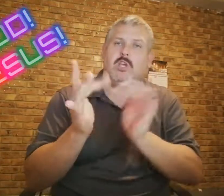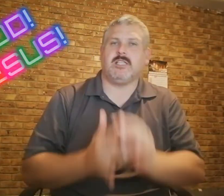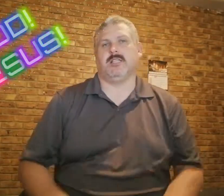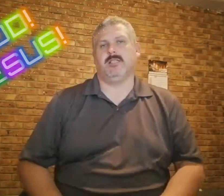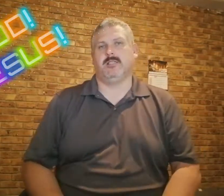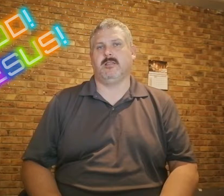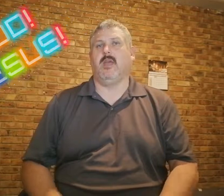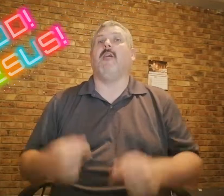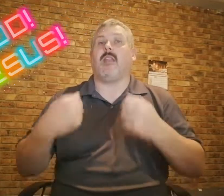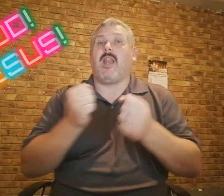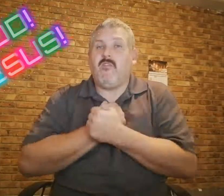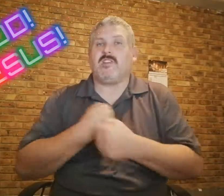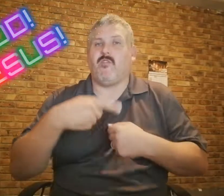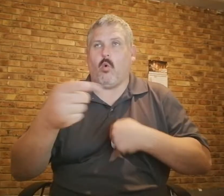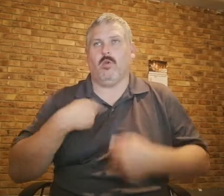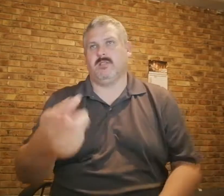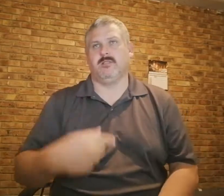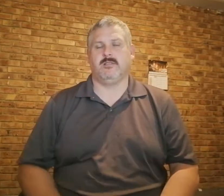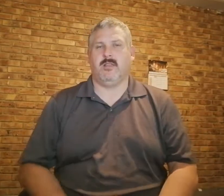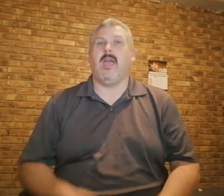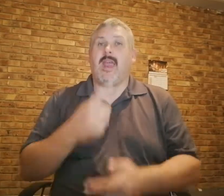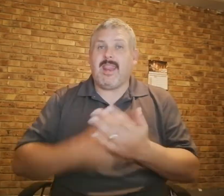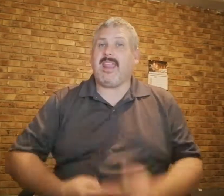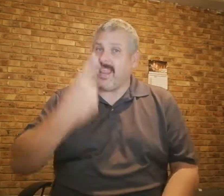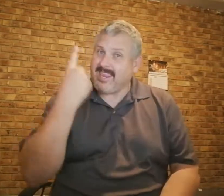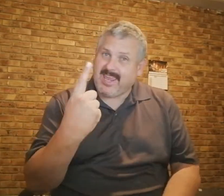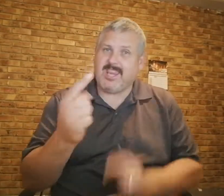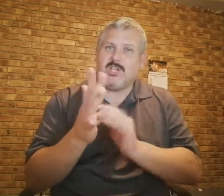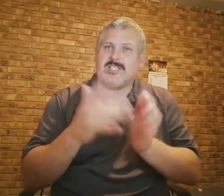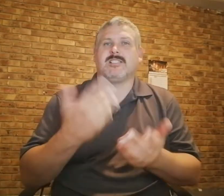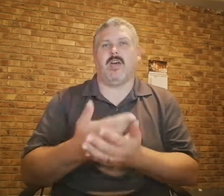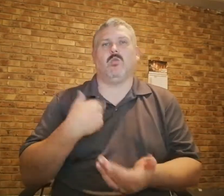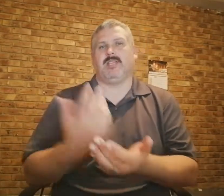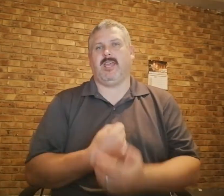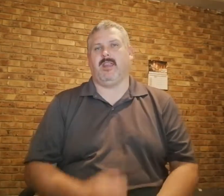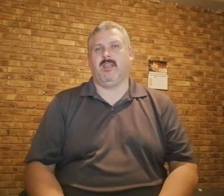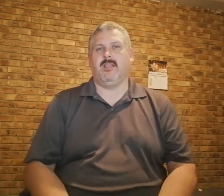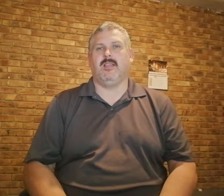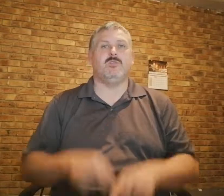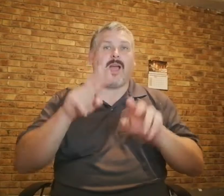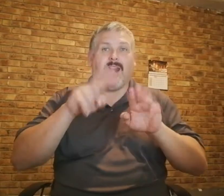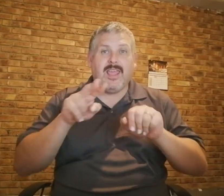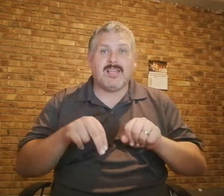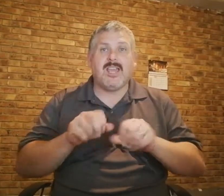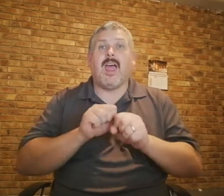Jesus, wat lief is by ons. Net EEN Jesus kan ons sê het. Ek gaan lees,